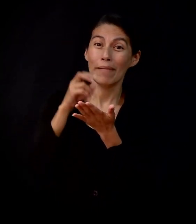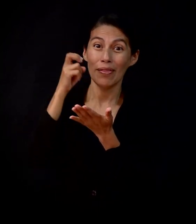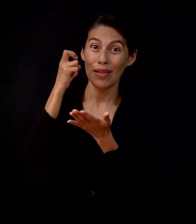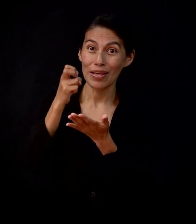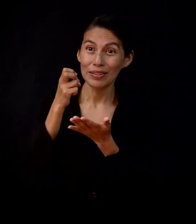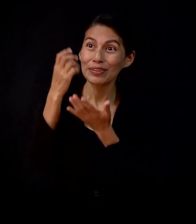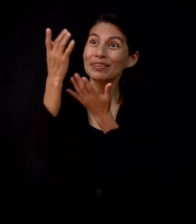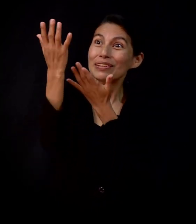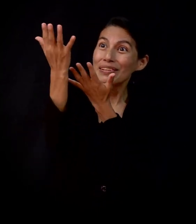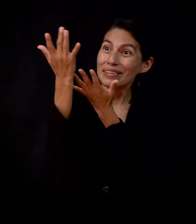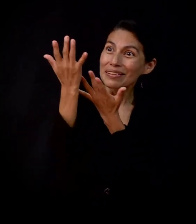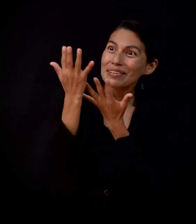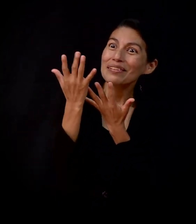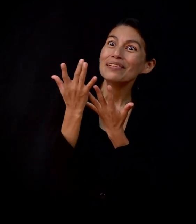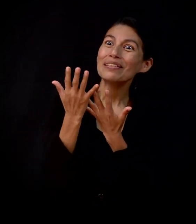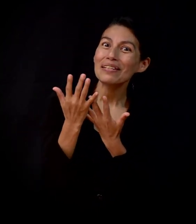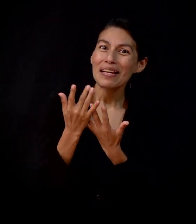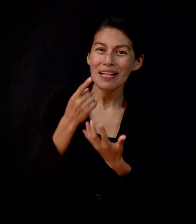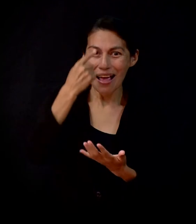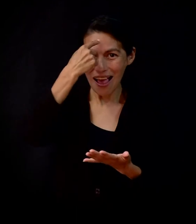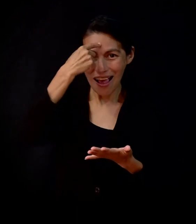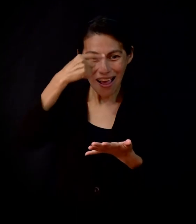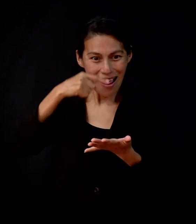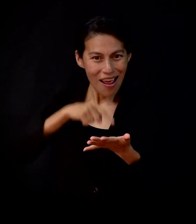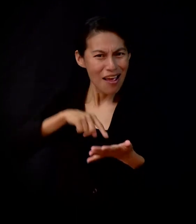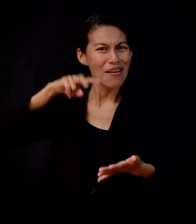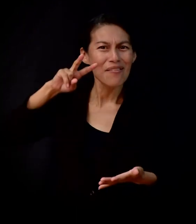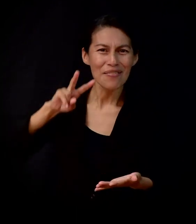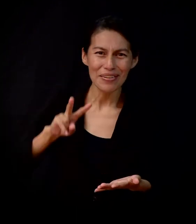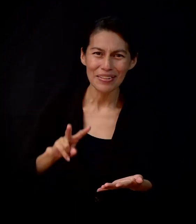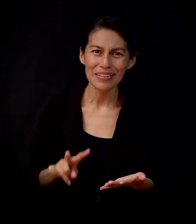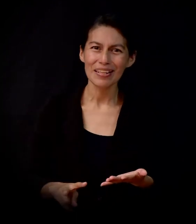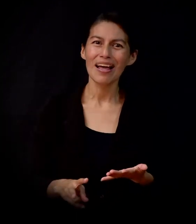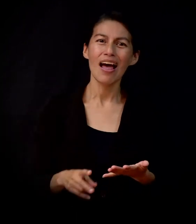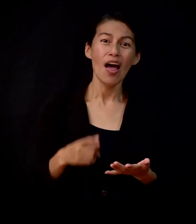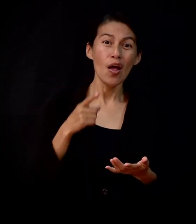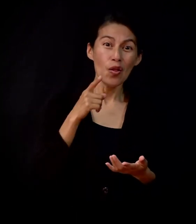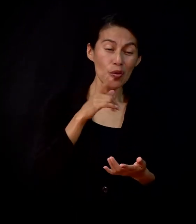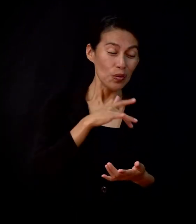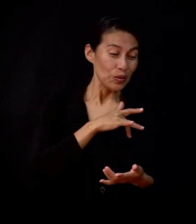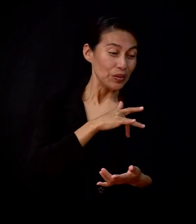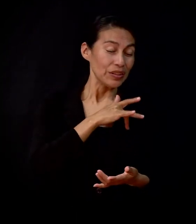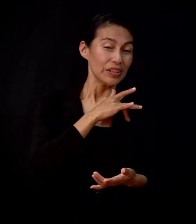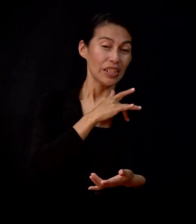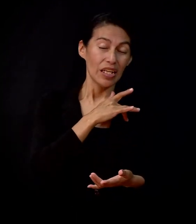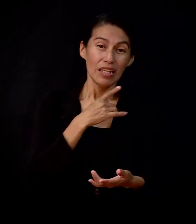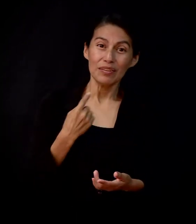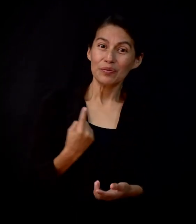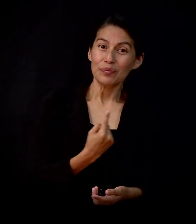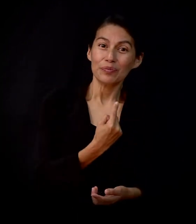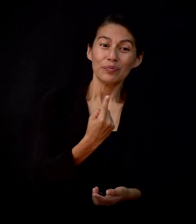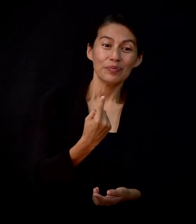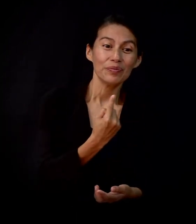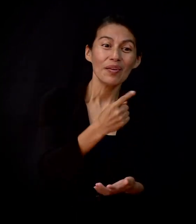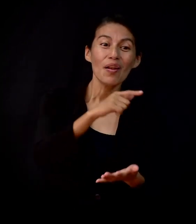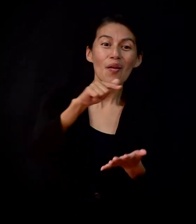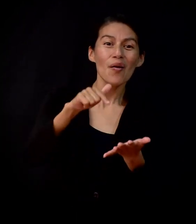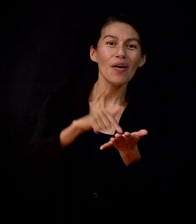todo eso recibiréis No importa cómo te encuentres ni el lugar donde